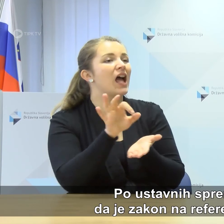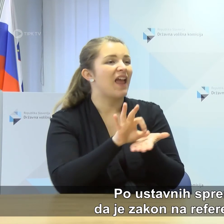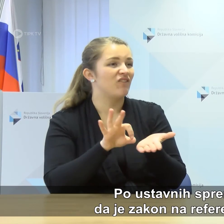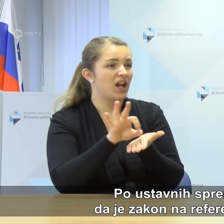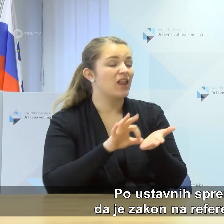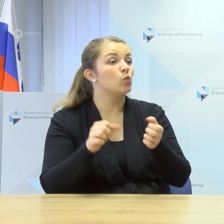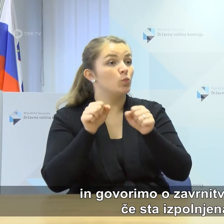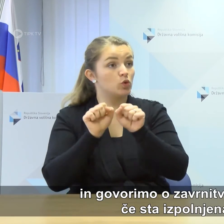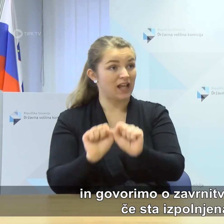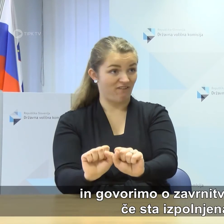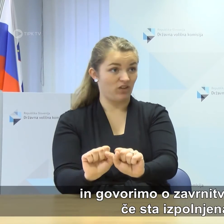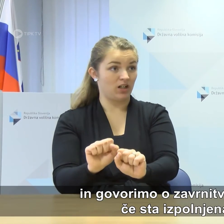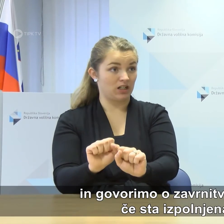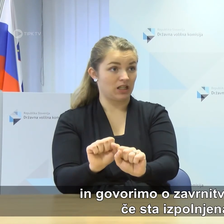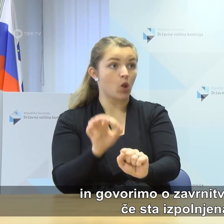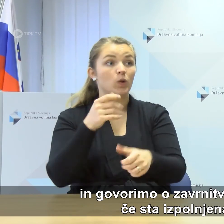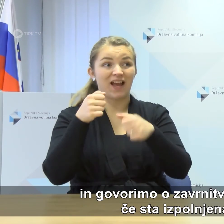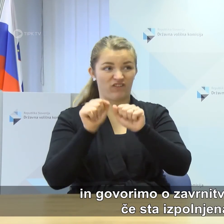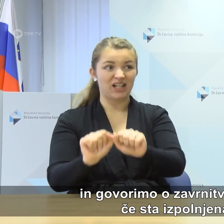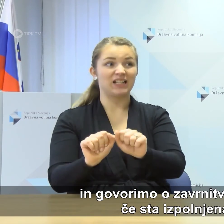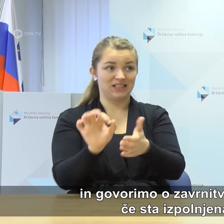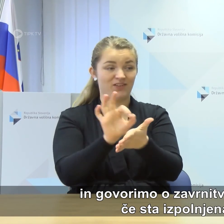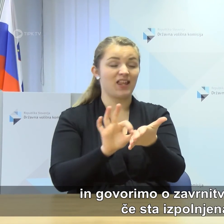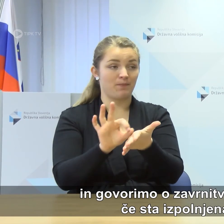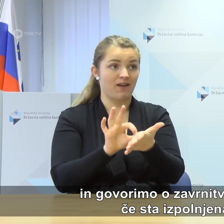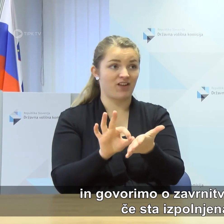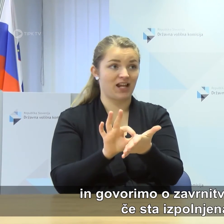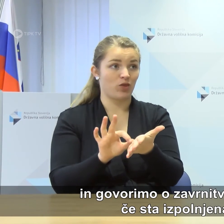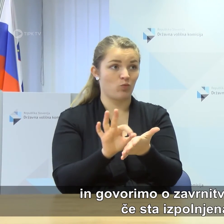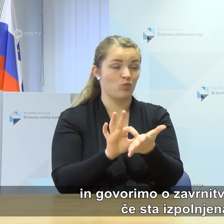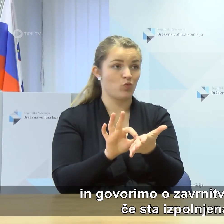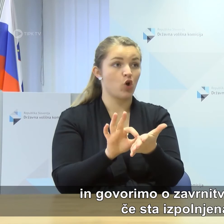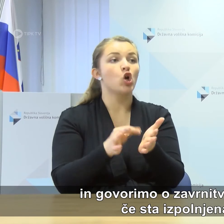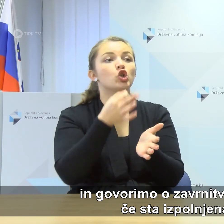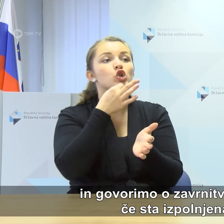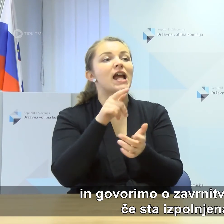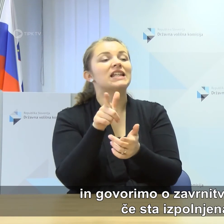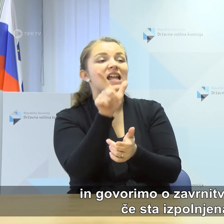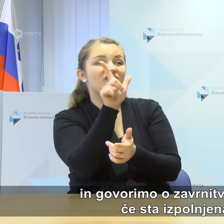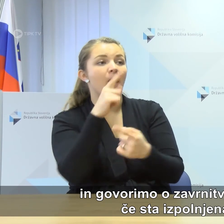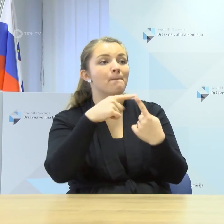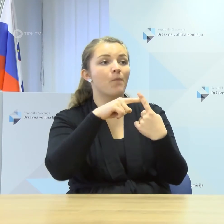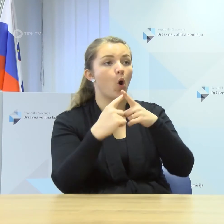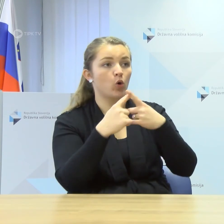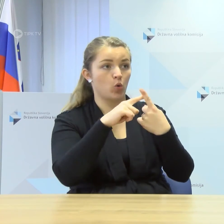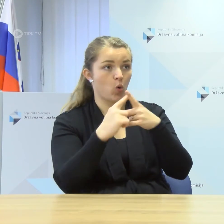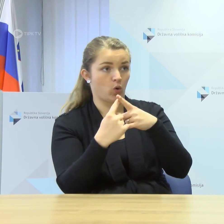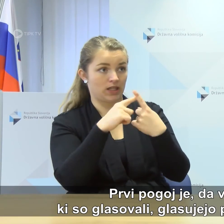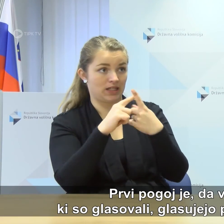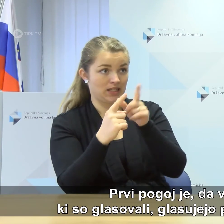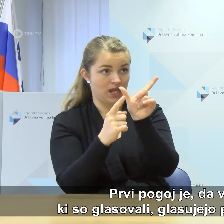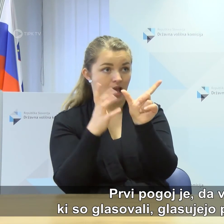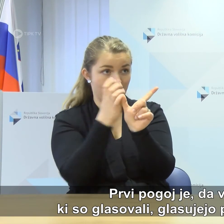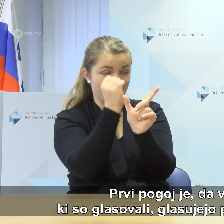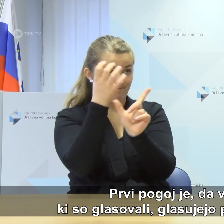o zavrnitvenem referendumu, če sta izpolnjena dva pogoja. Prvi pogoj je,